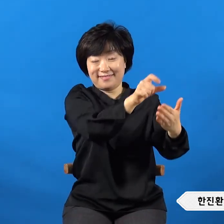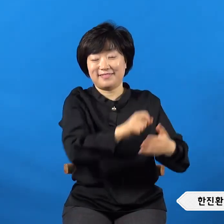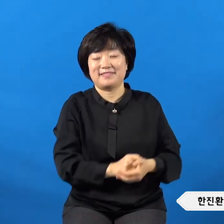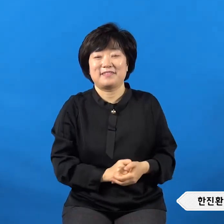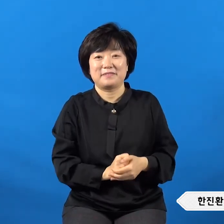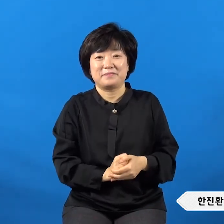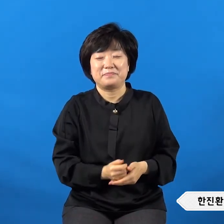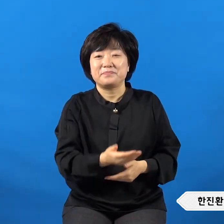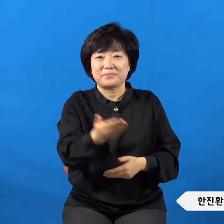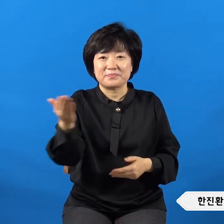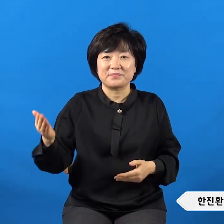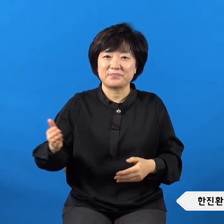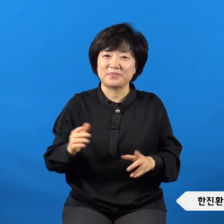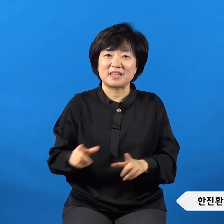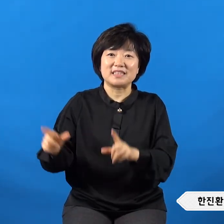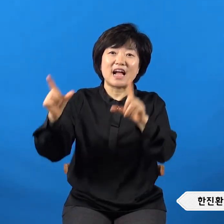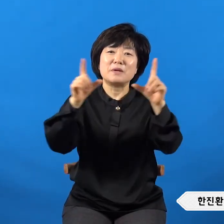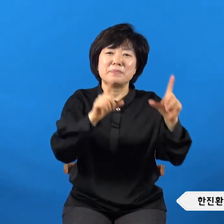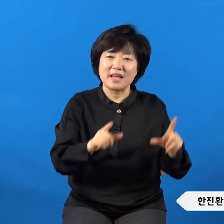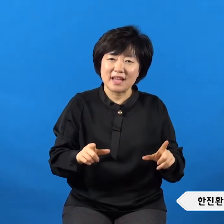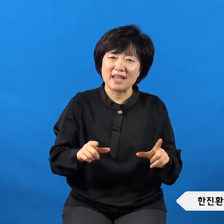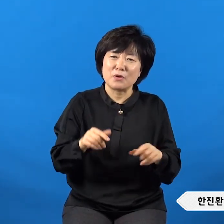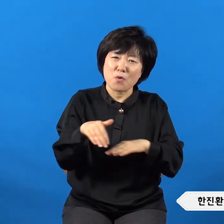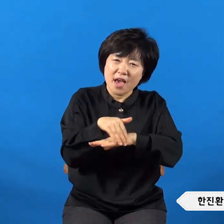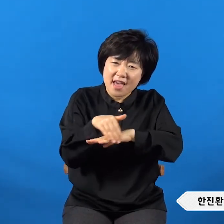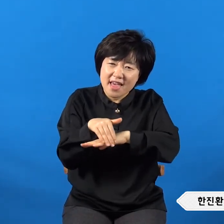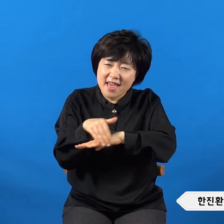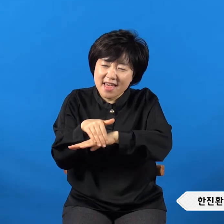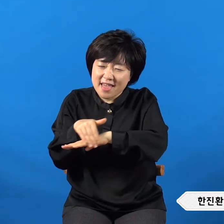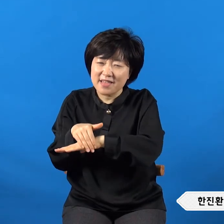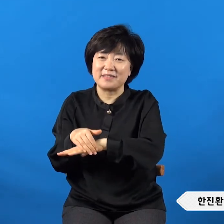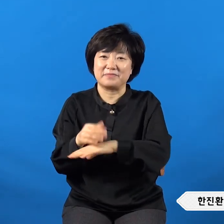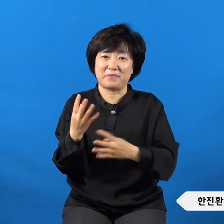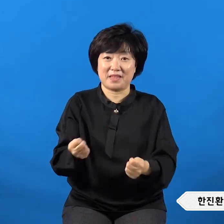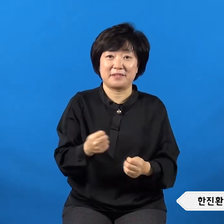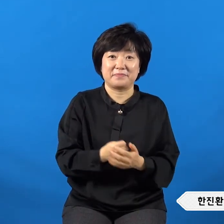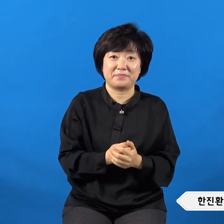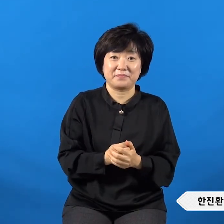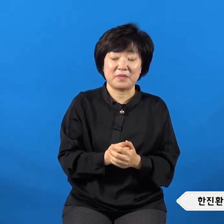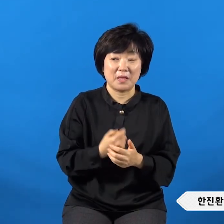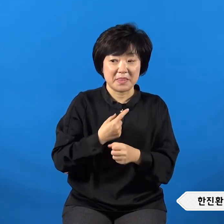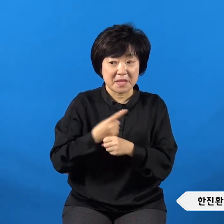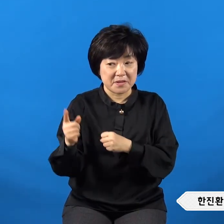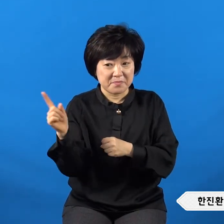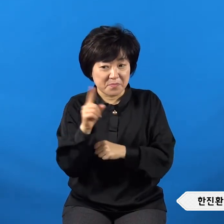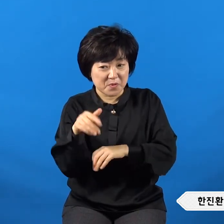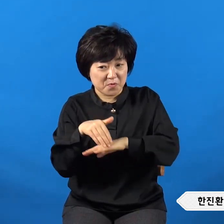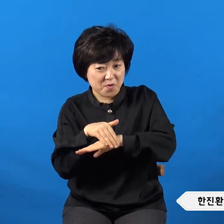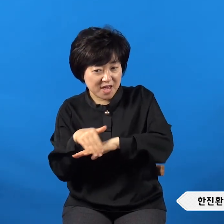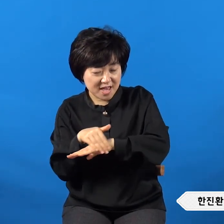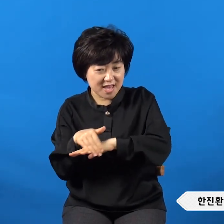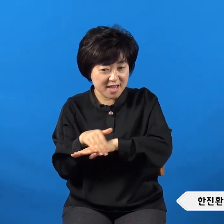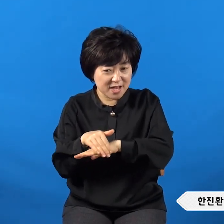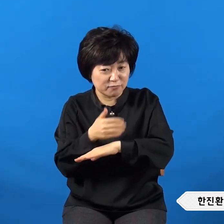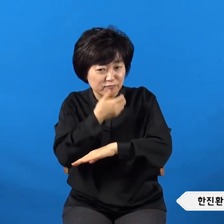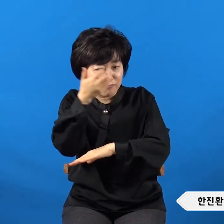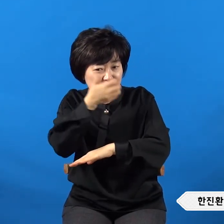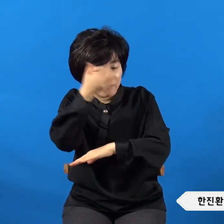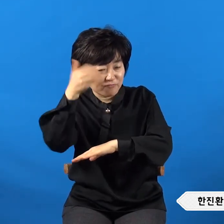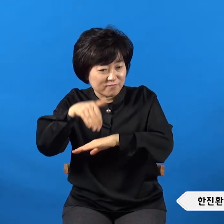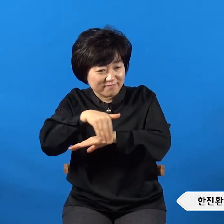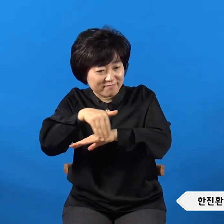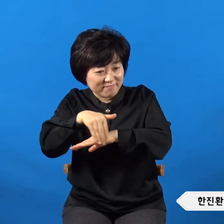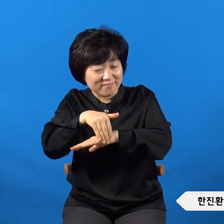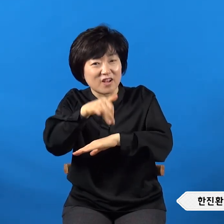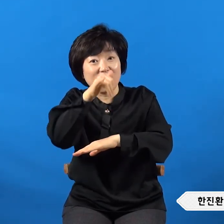여러분, 삶에 여러 가지 계획이 많으시지요. 이제 내년에 뭘 이렇게 좀 해보겠다 꿈이